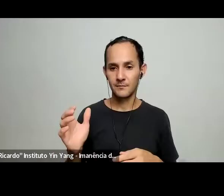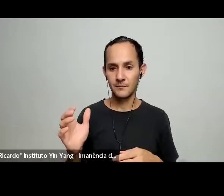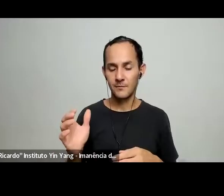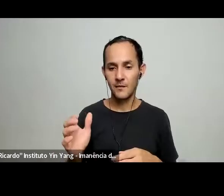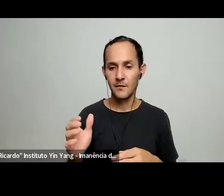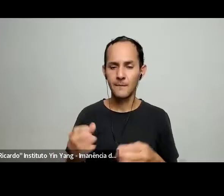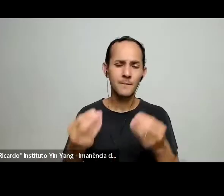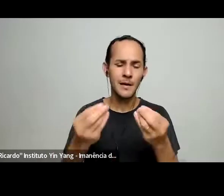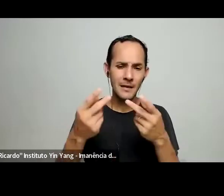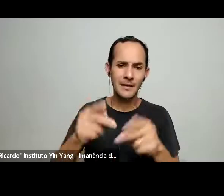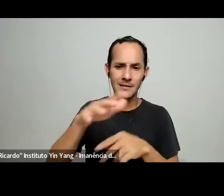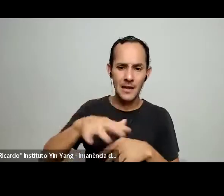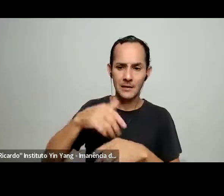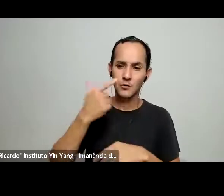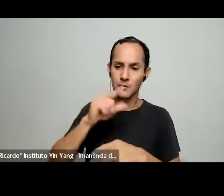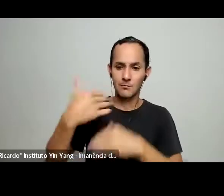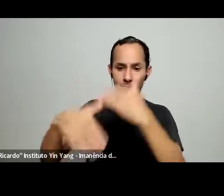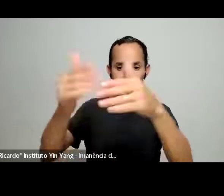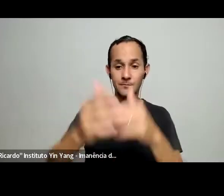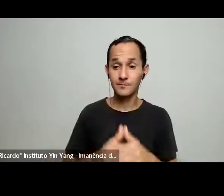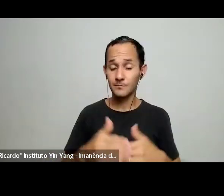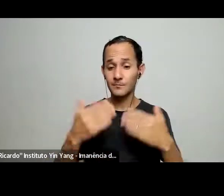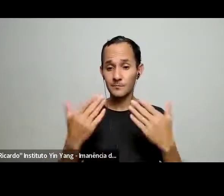para que essa área se desenvolva. Então,